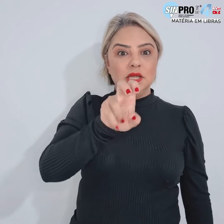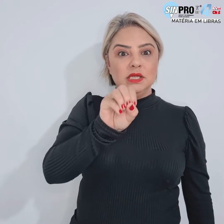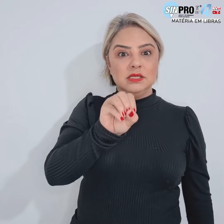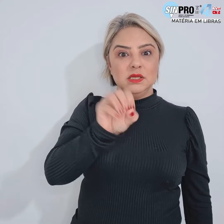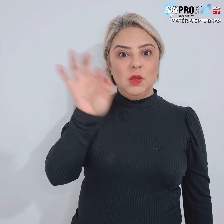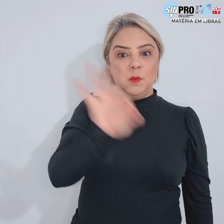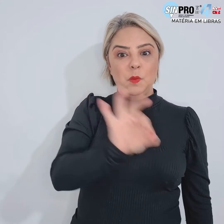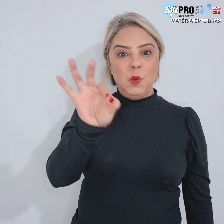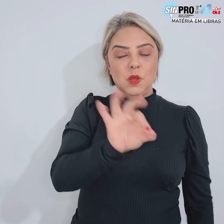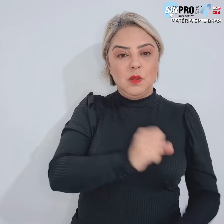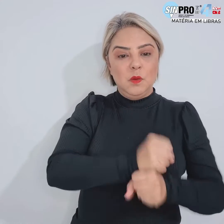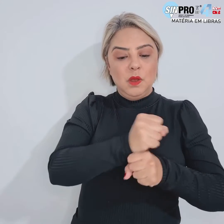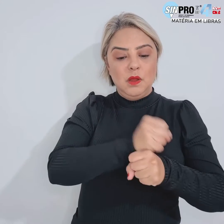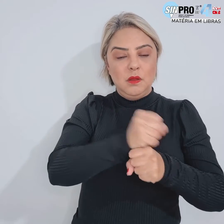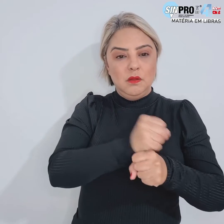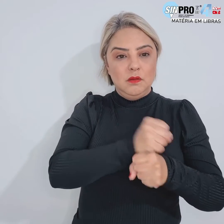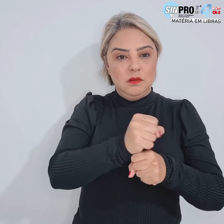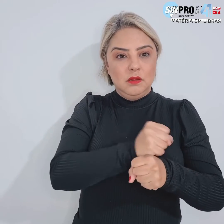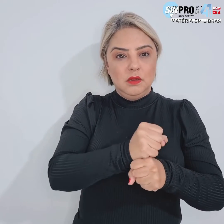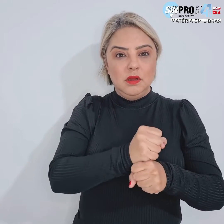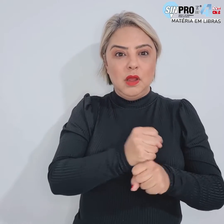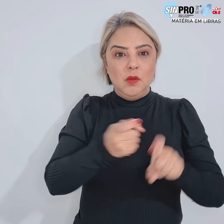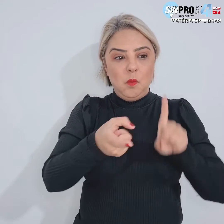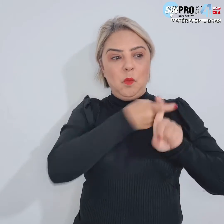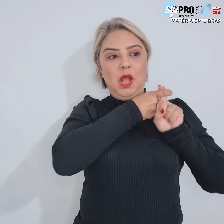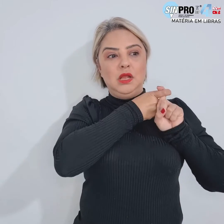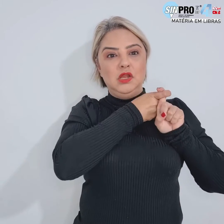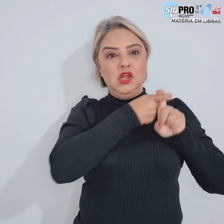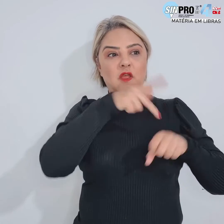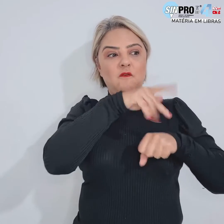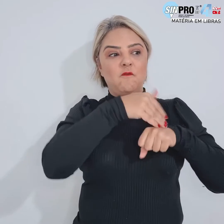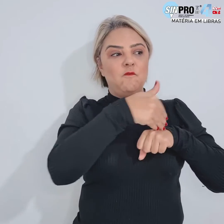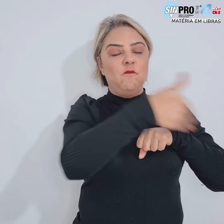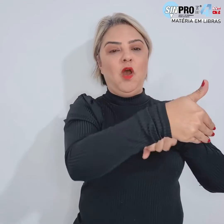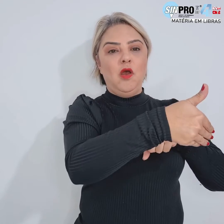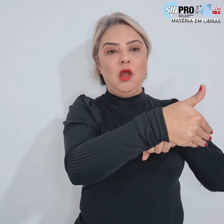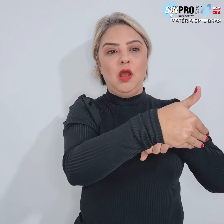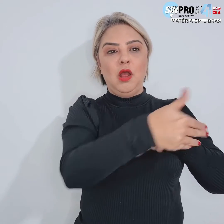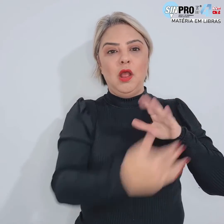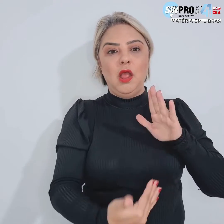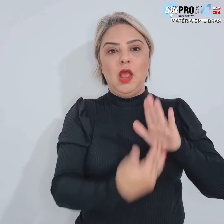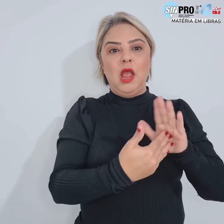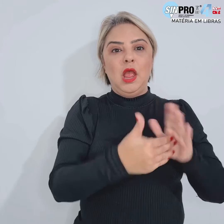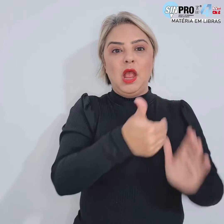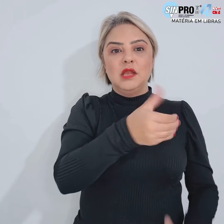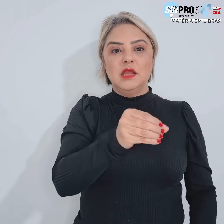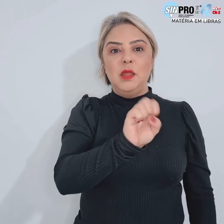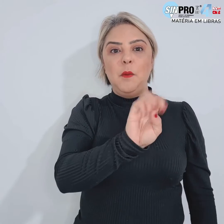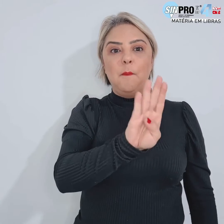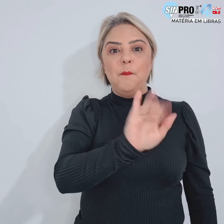150% ao ano, com uma dívida externa que chegava a 100 bilhões de dólares, o